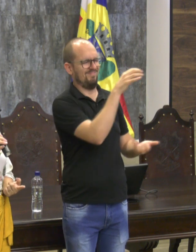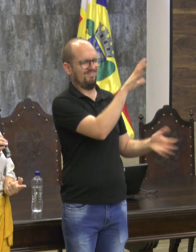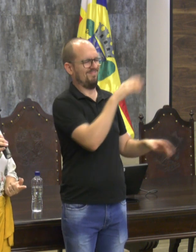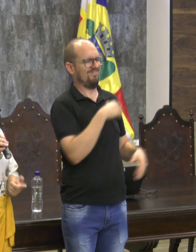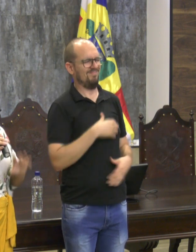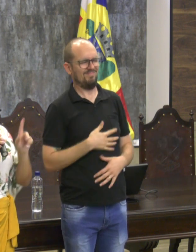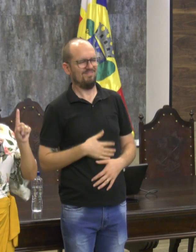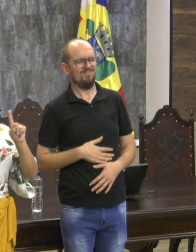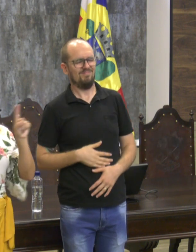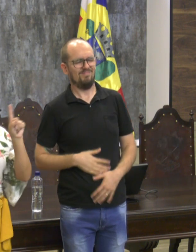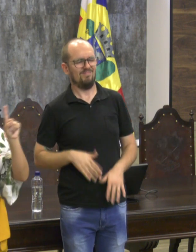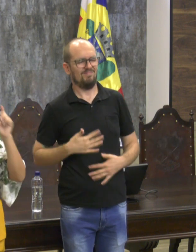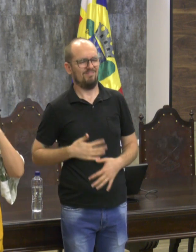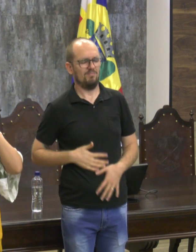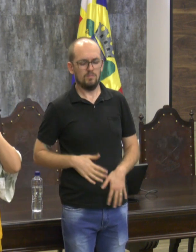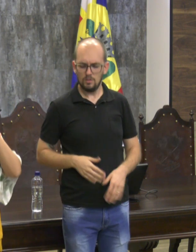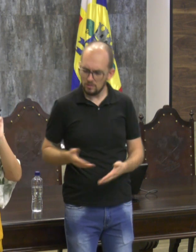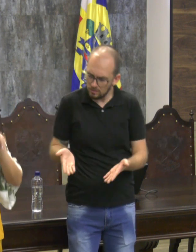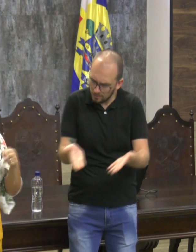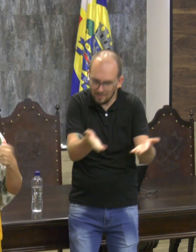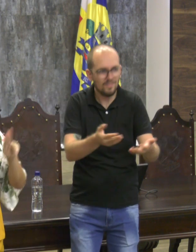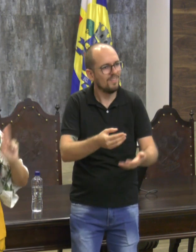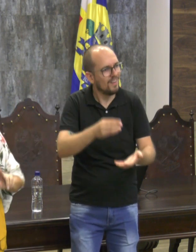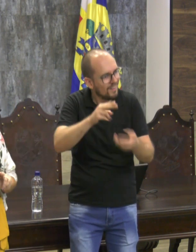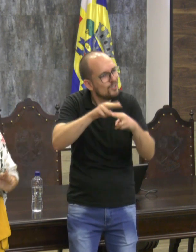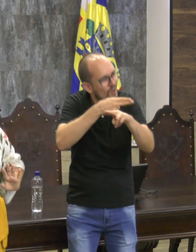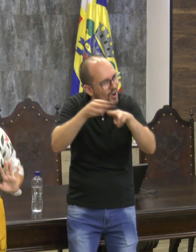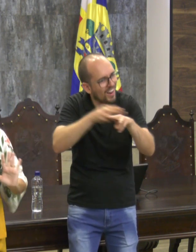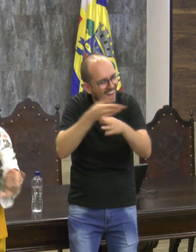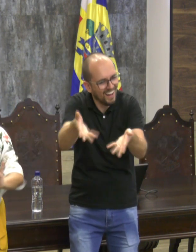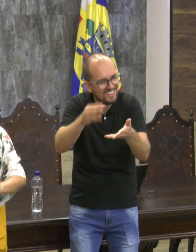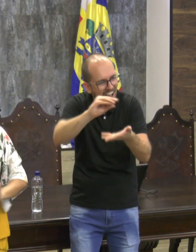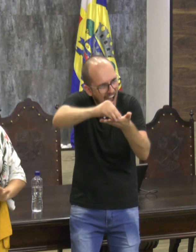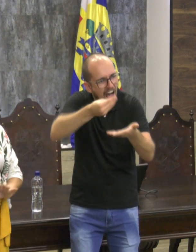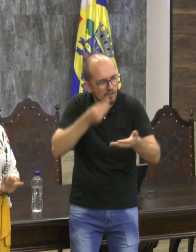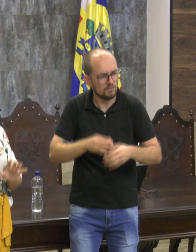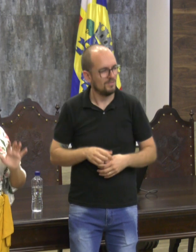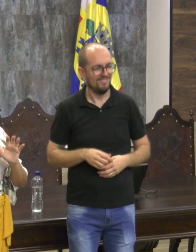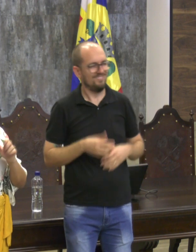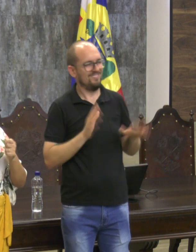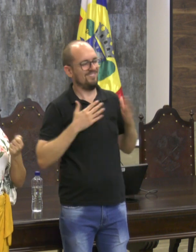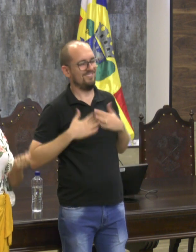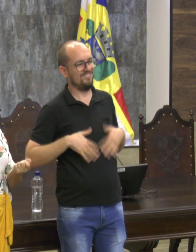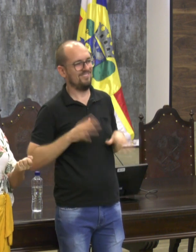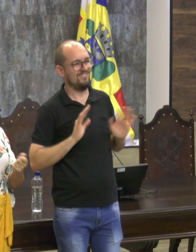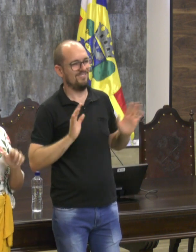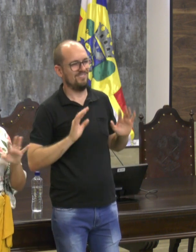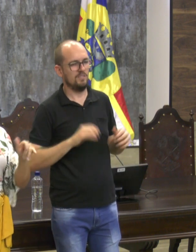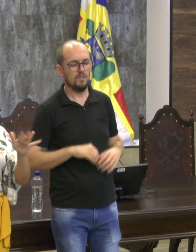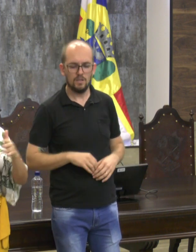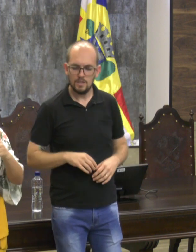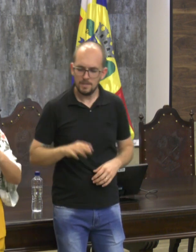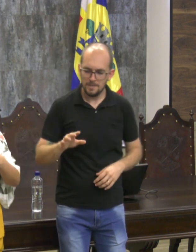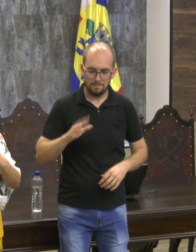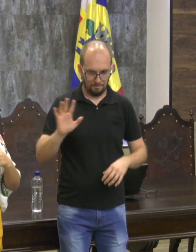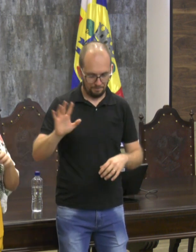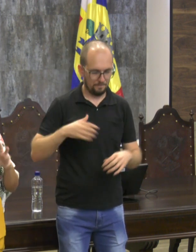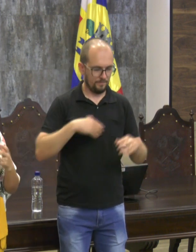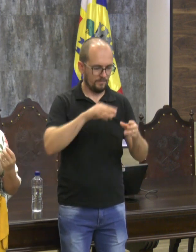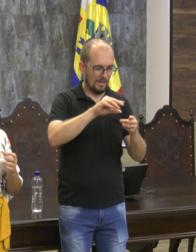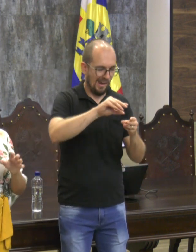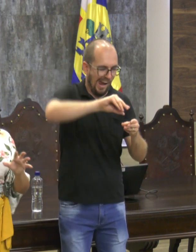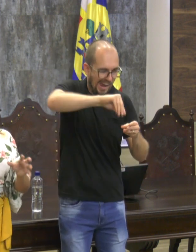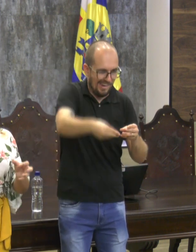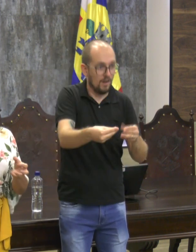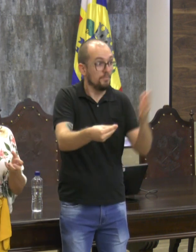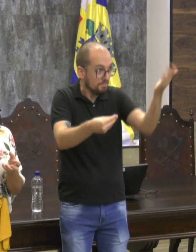aquilo. E ele não quis explorar, mesmo eu falando para ele chocolate. Ele me entregou. Quando nós abrimos e fomos chamando as crianças para pegar o